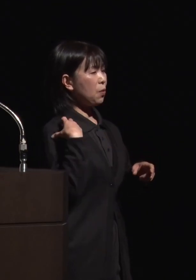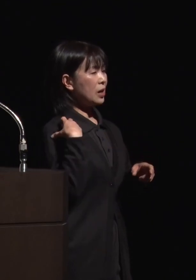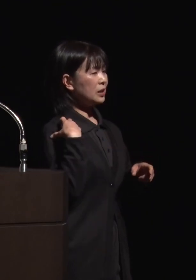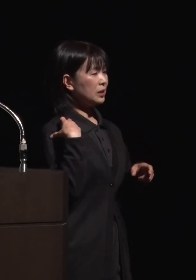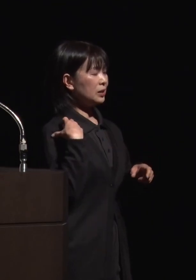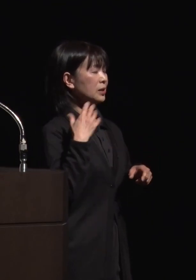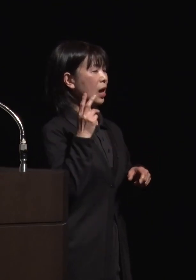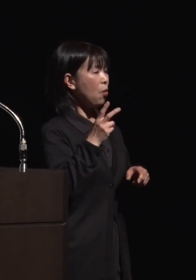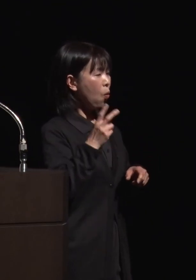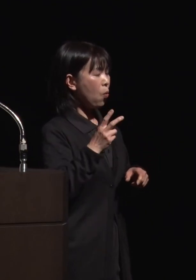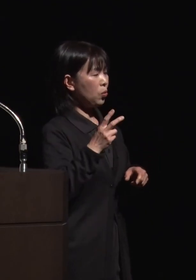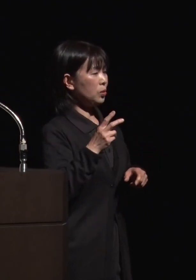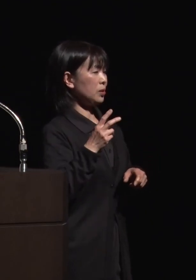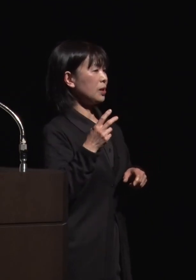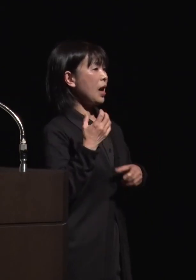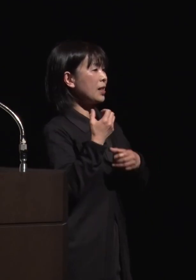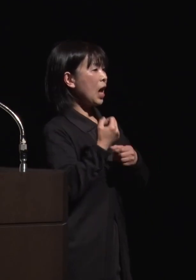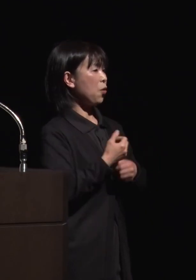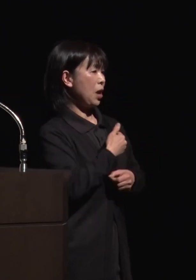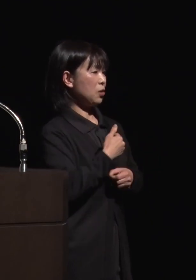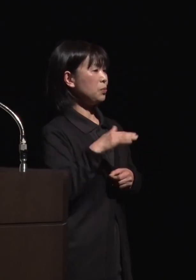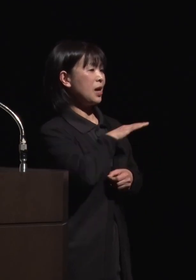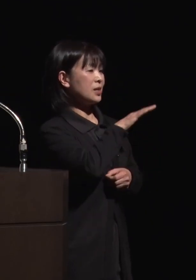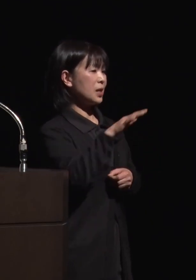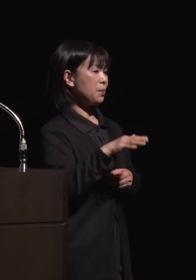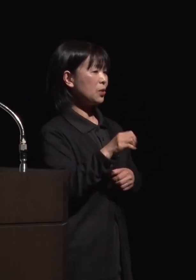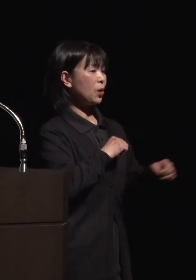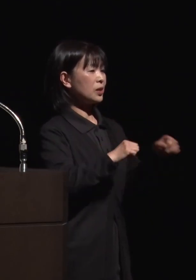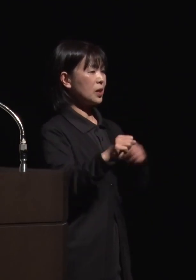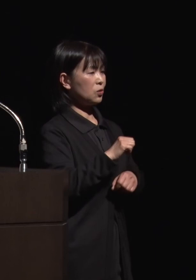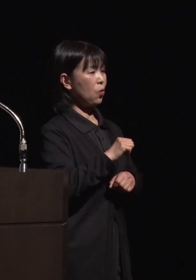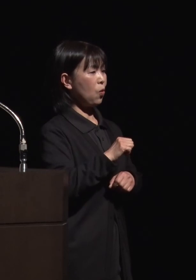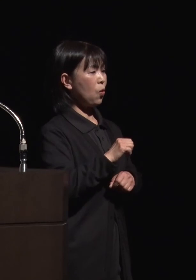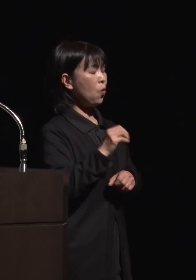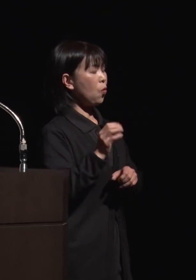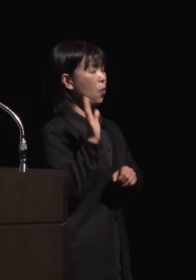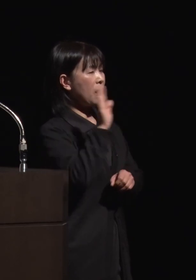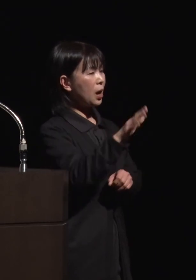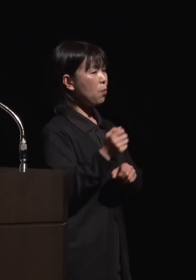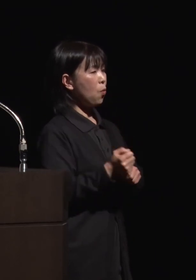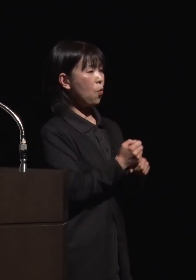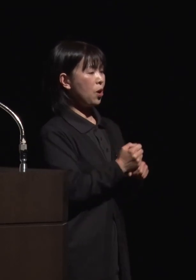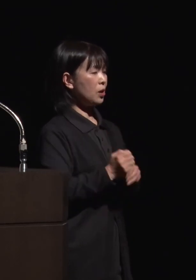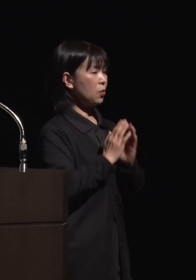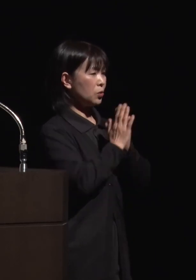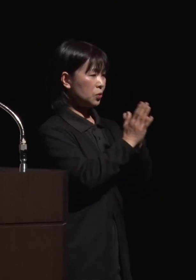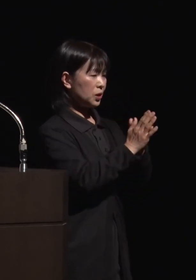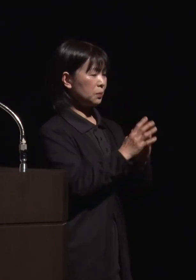ろう頼もしい彼らの活動を皆様ぜひ応援してください。